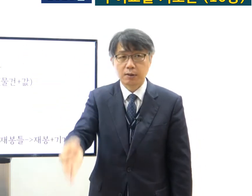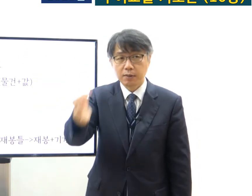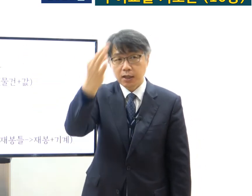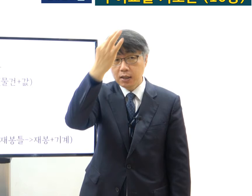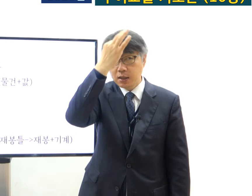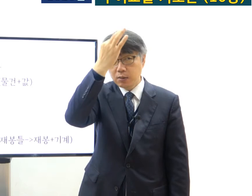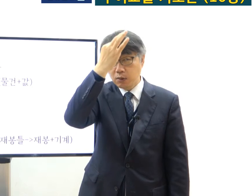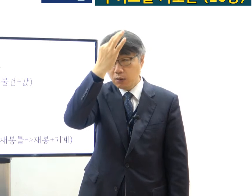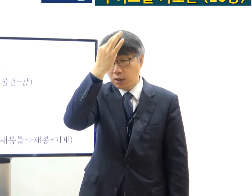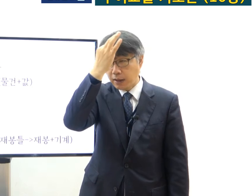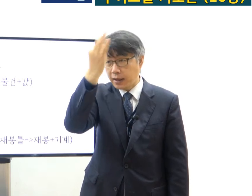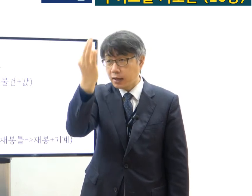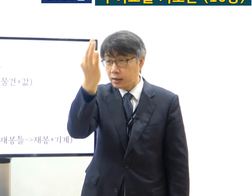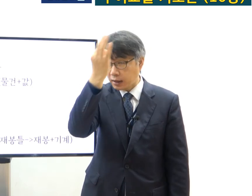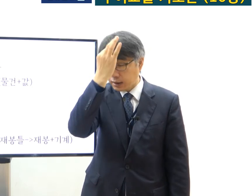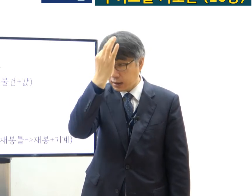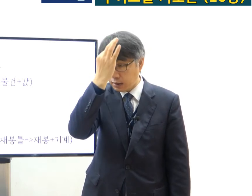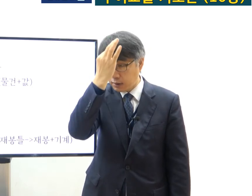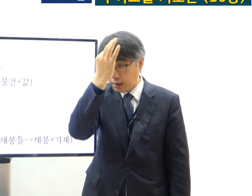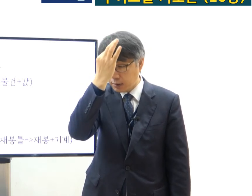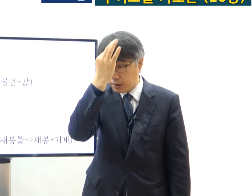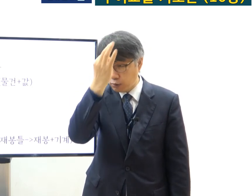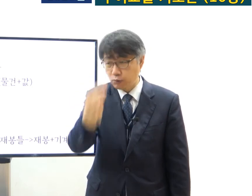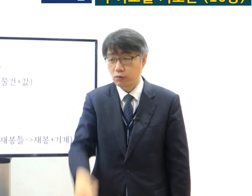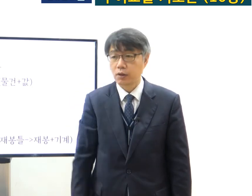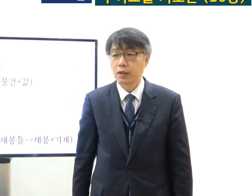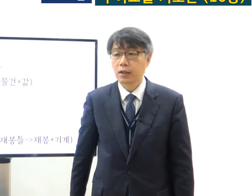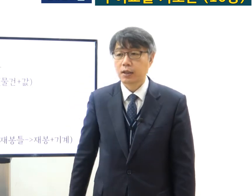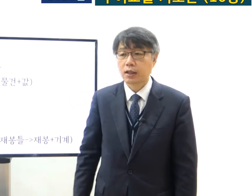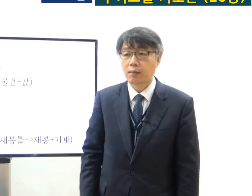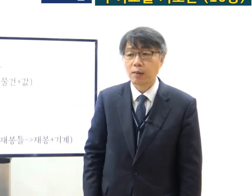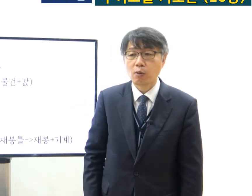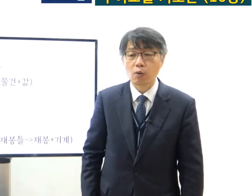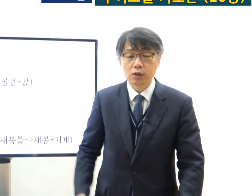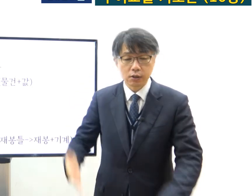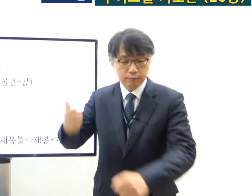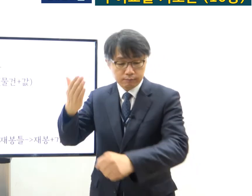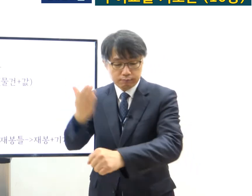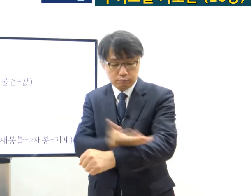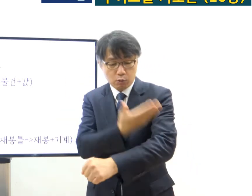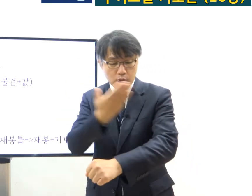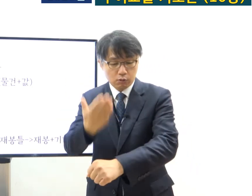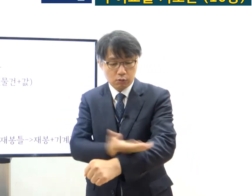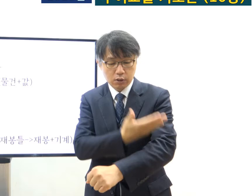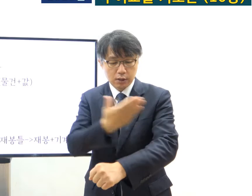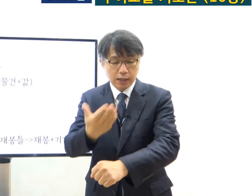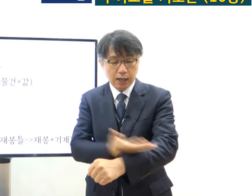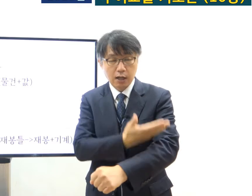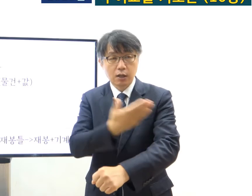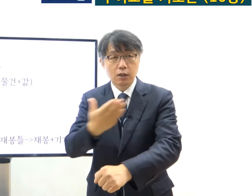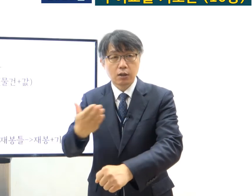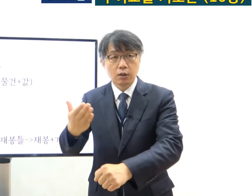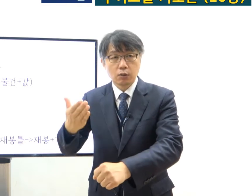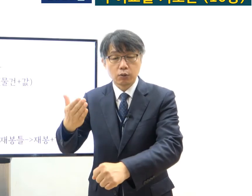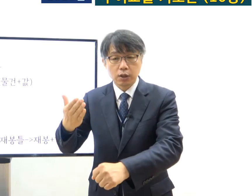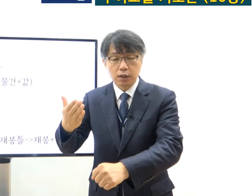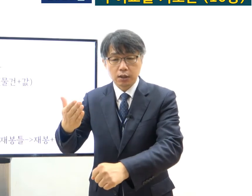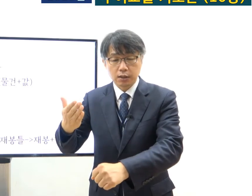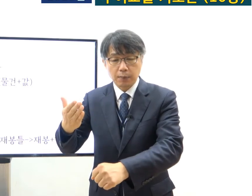겁니다. 이마에 갖다 드리는 겁니다. 기술. 그 다음에 목공. 자, 우리 대패